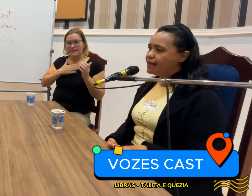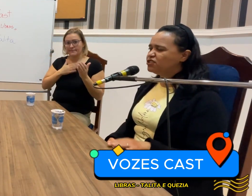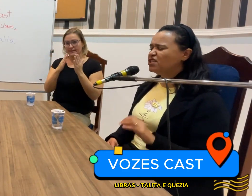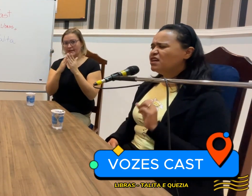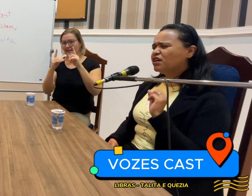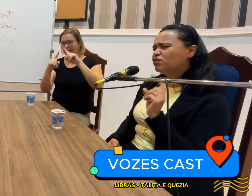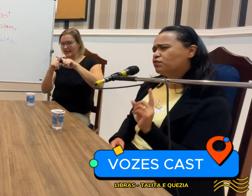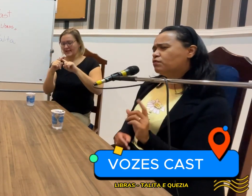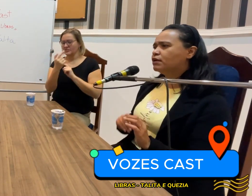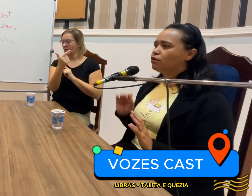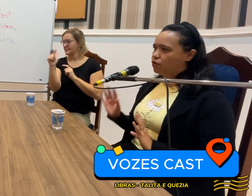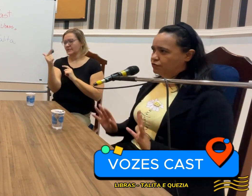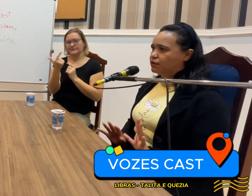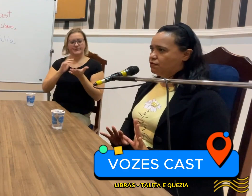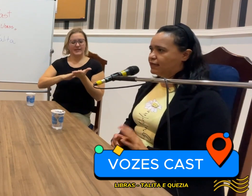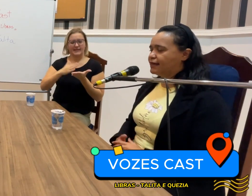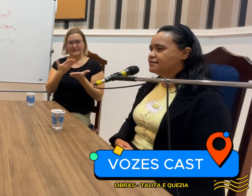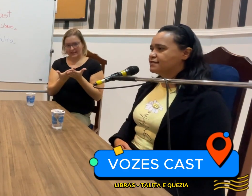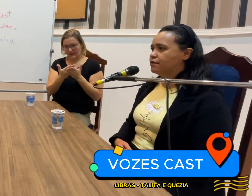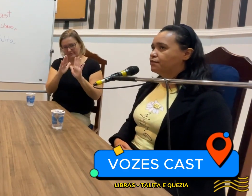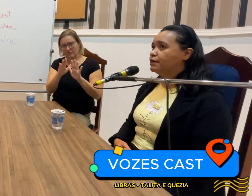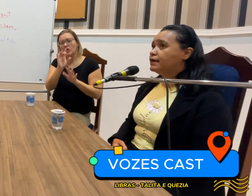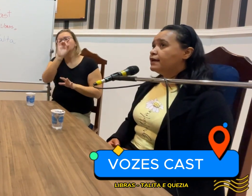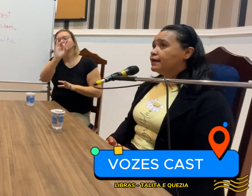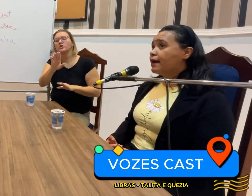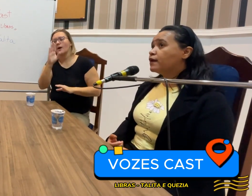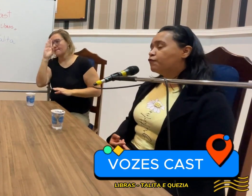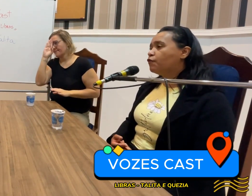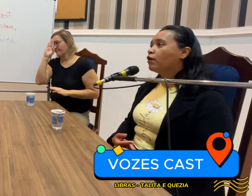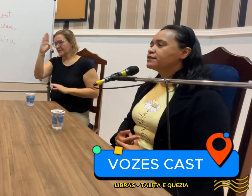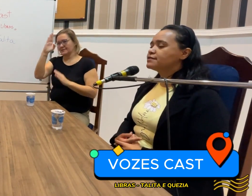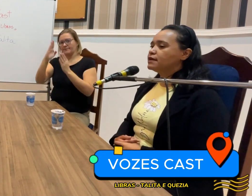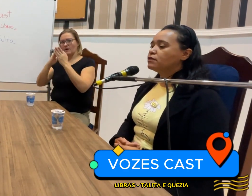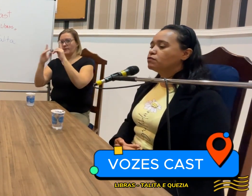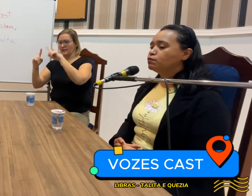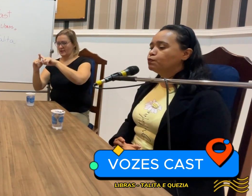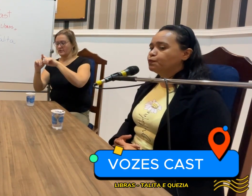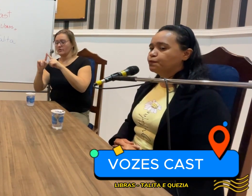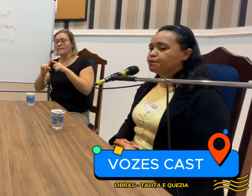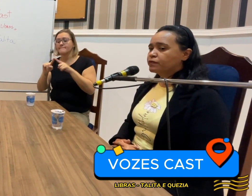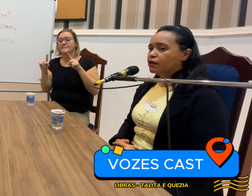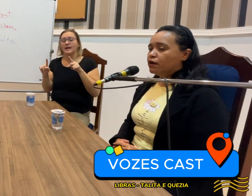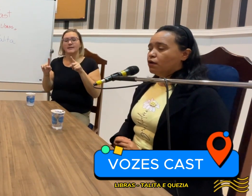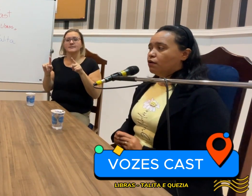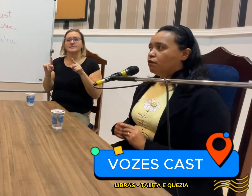na sede em uma ou outra congregação. E aí foi assim